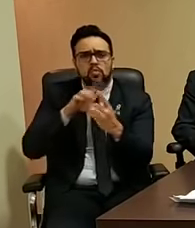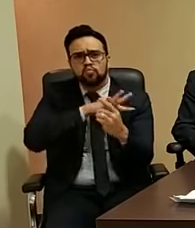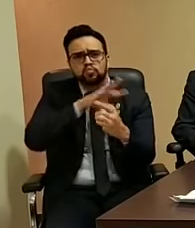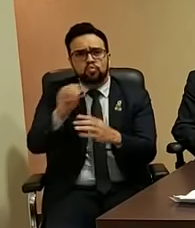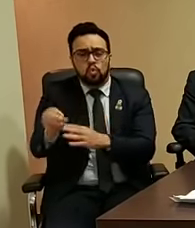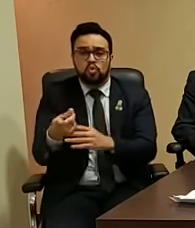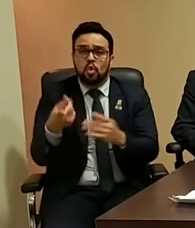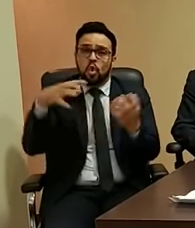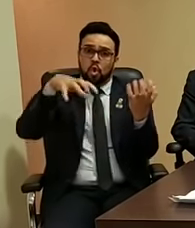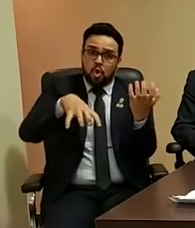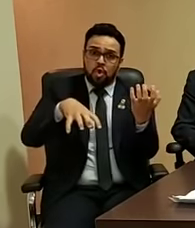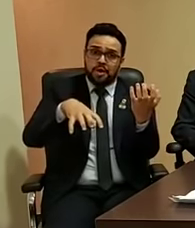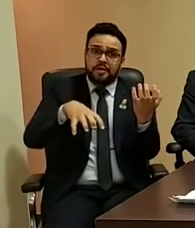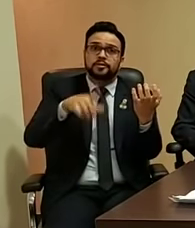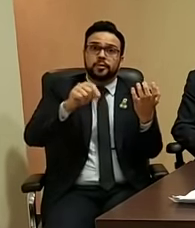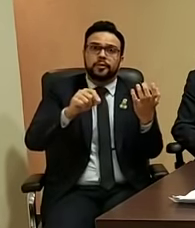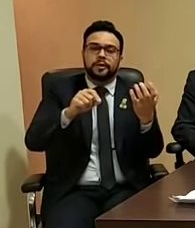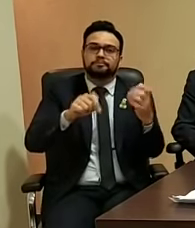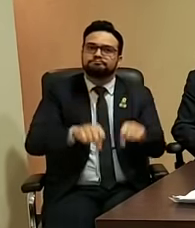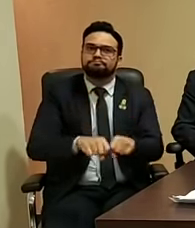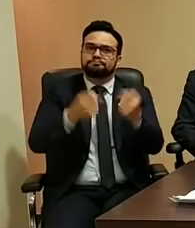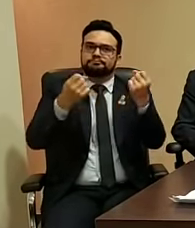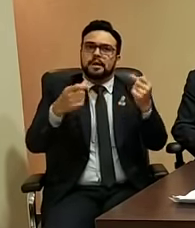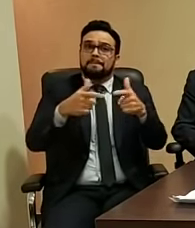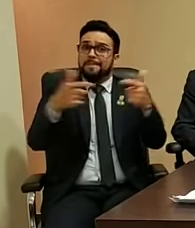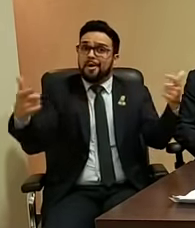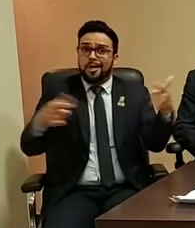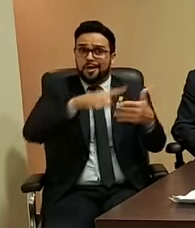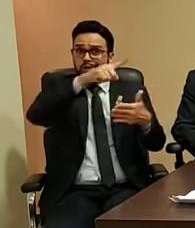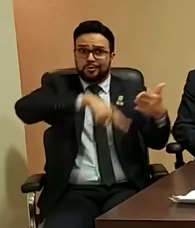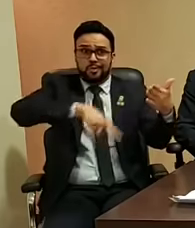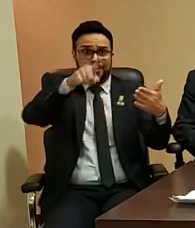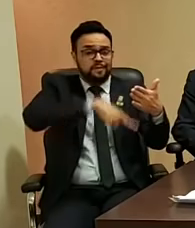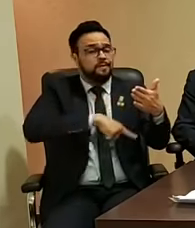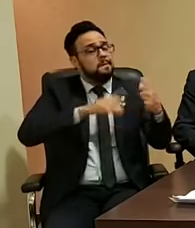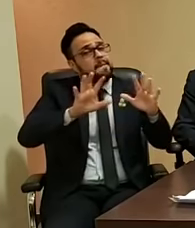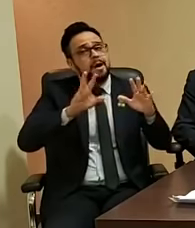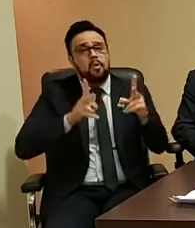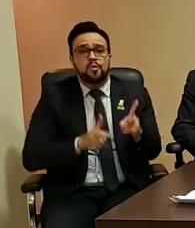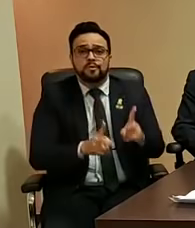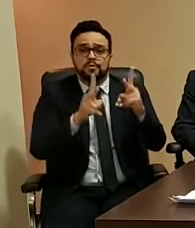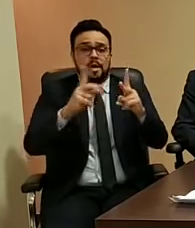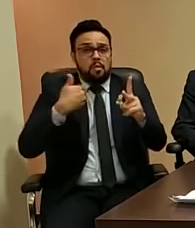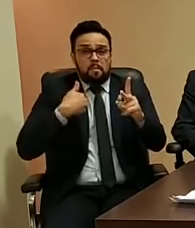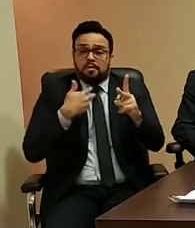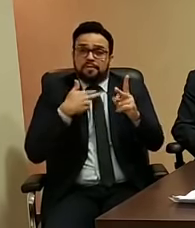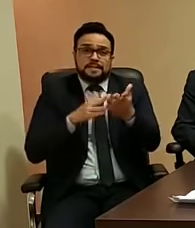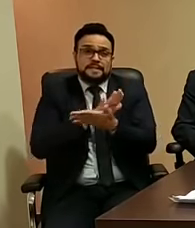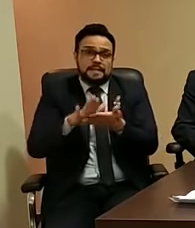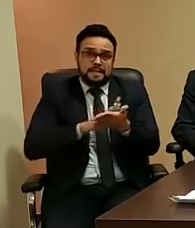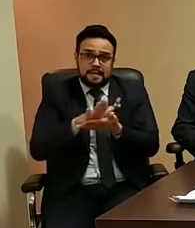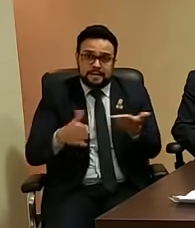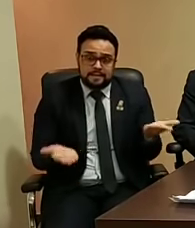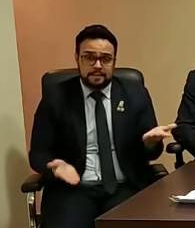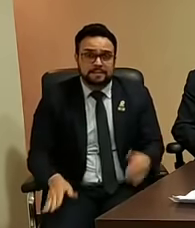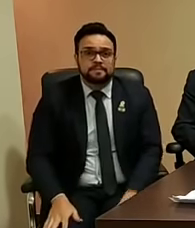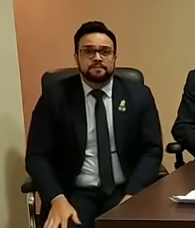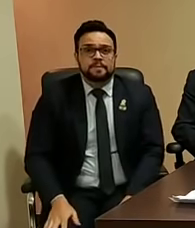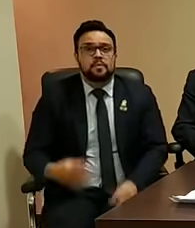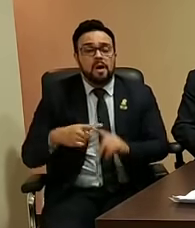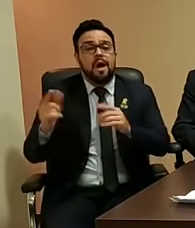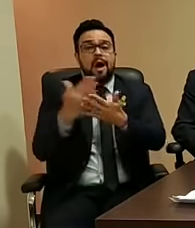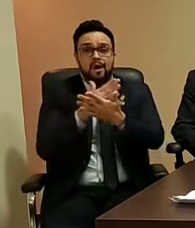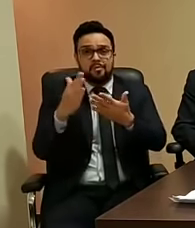Congresso derrubou a maioria dos vetos e toca o barco. Né? Eu não posso fazer mais nada além disso. Tem alguns mais altados, acho que eu